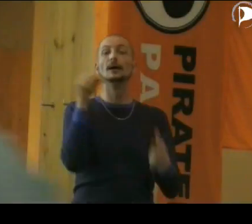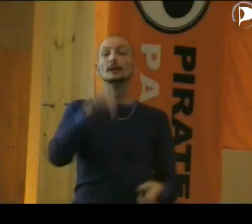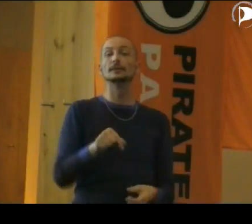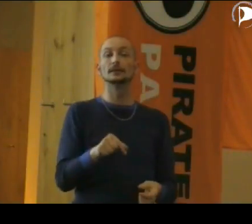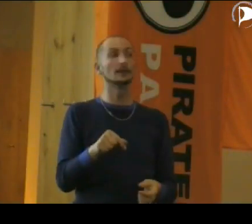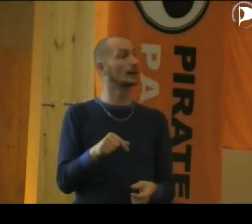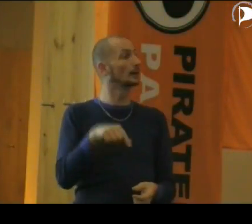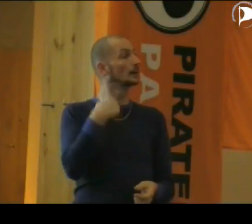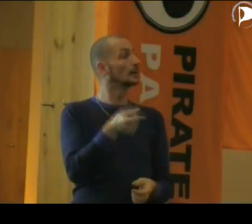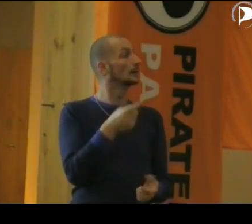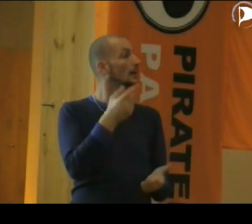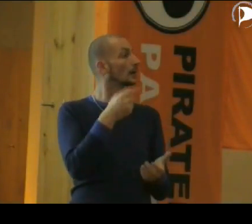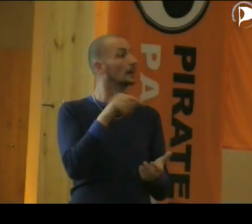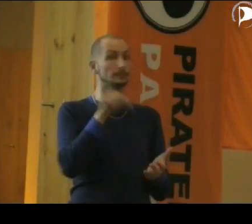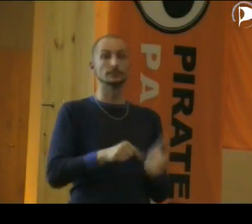befindet